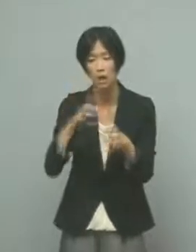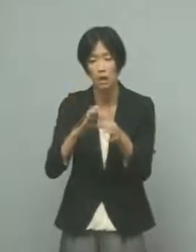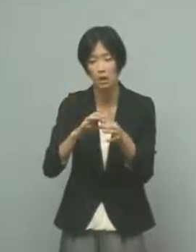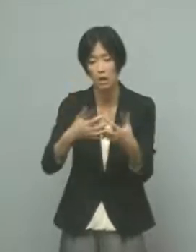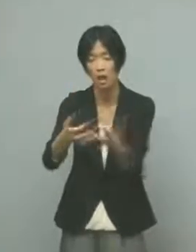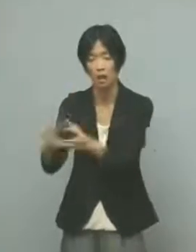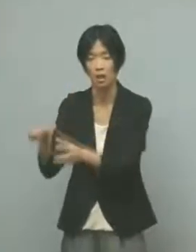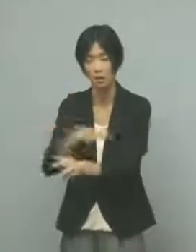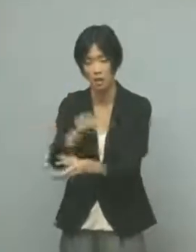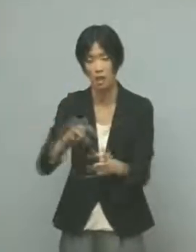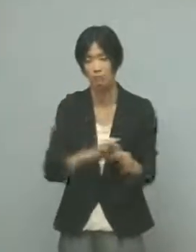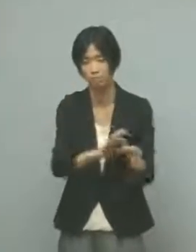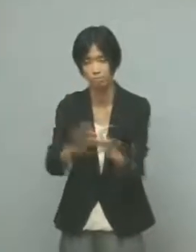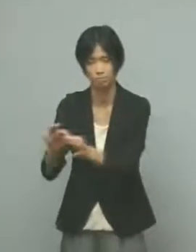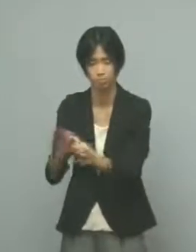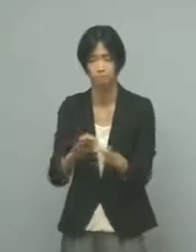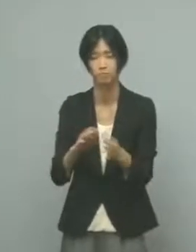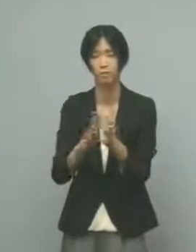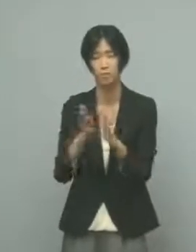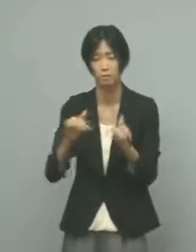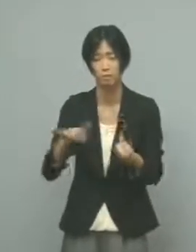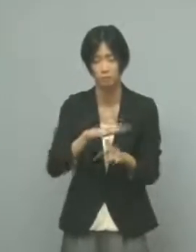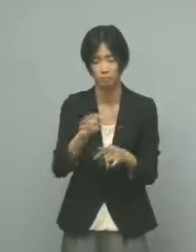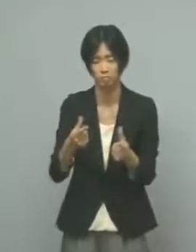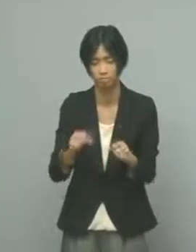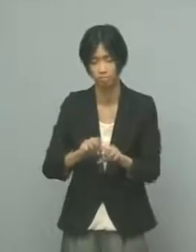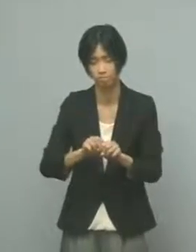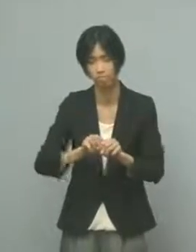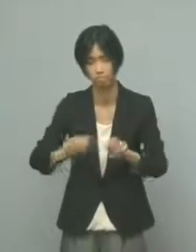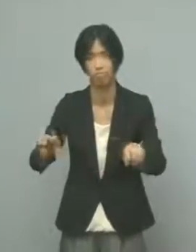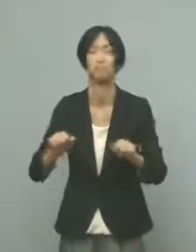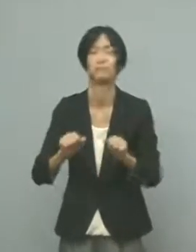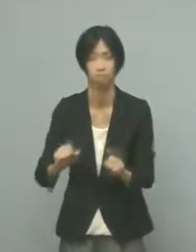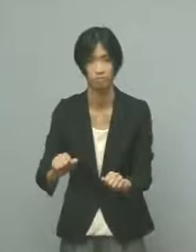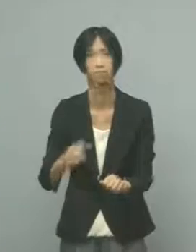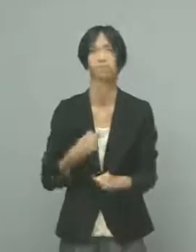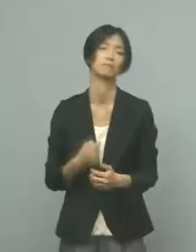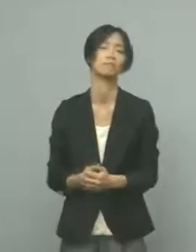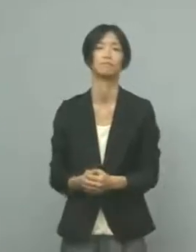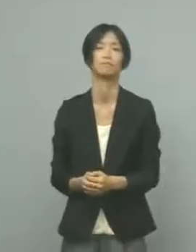り、県民の皆様に対する周知を行ってまいります。